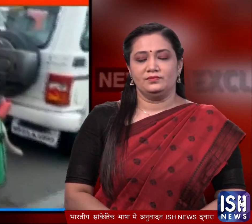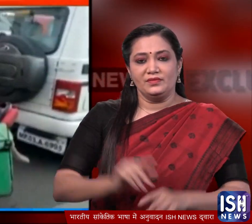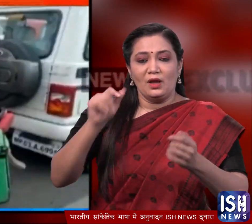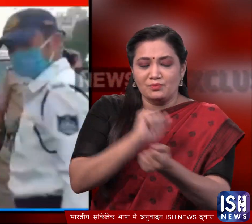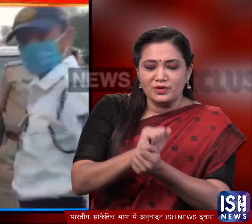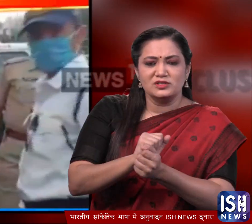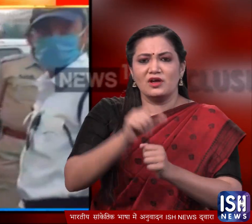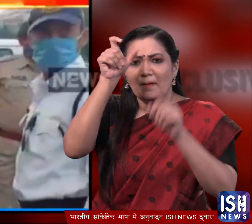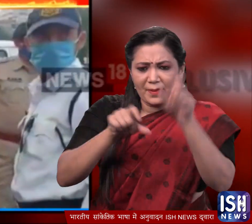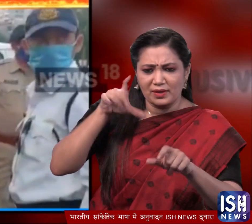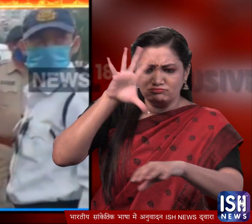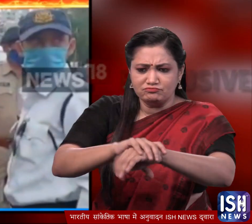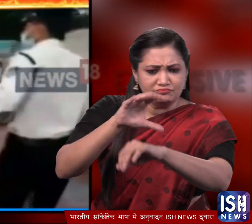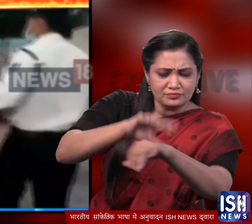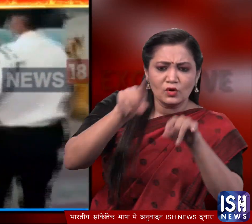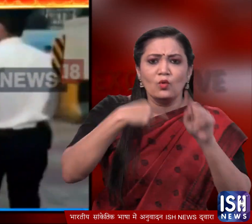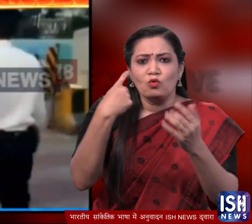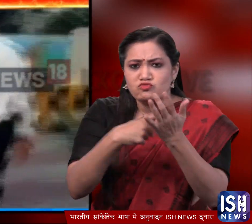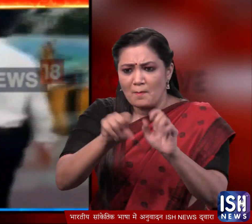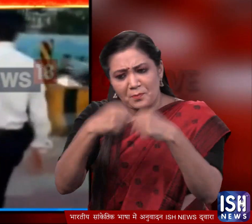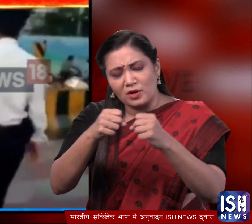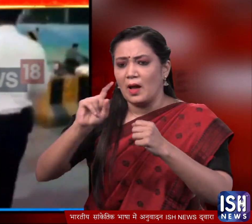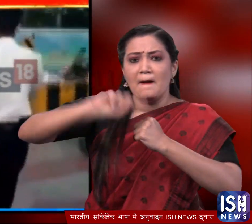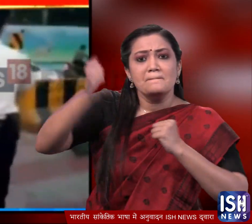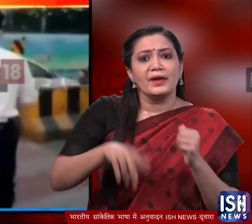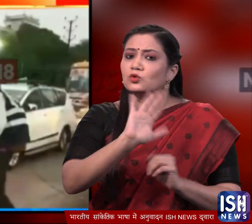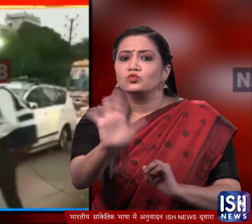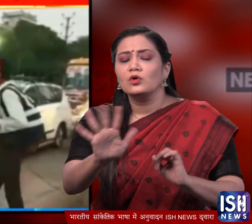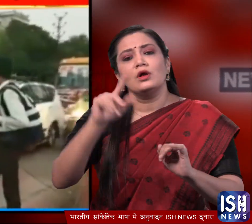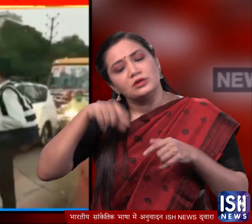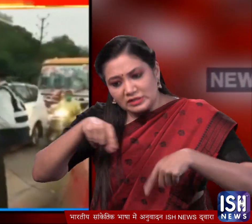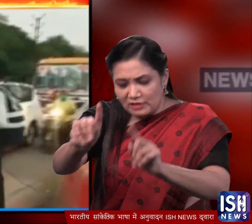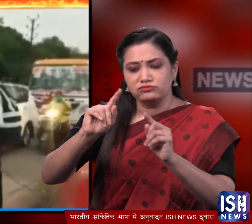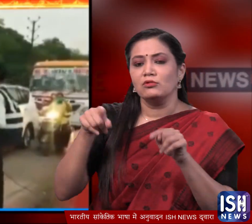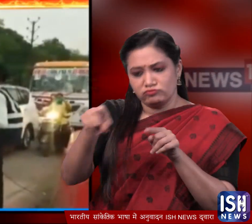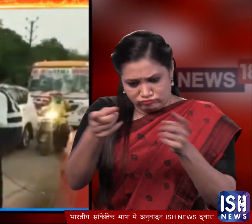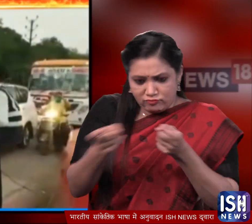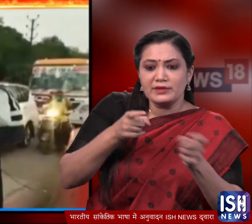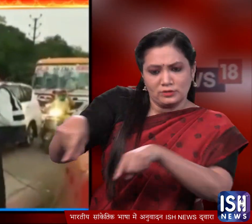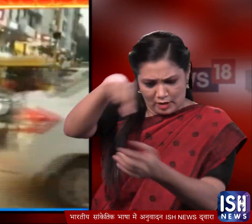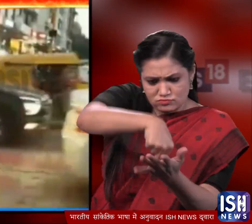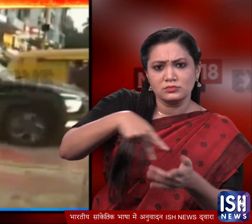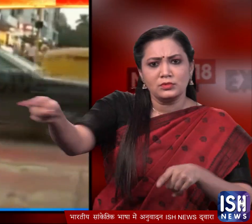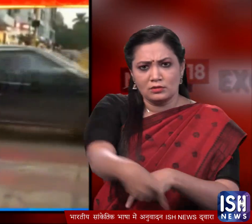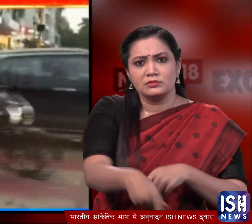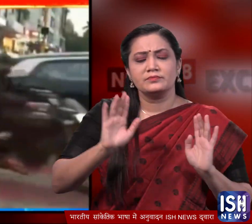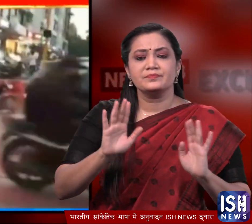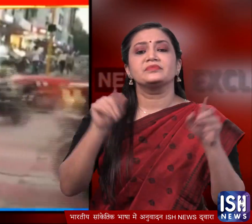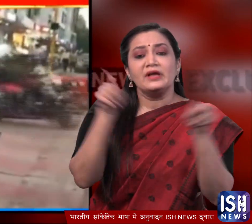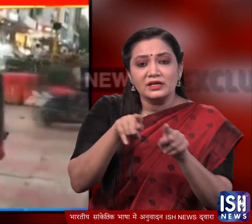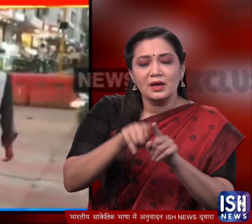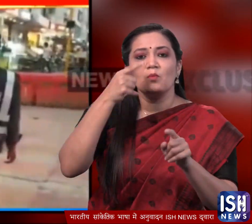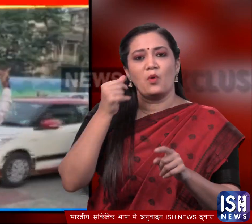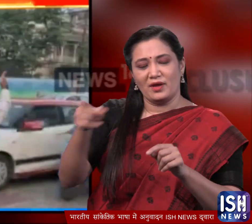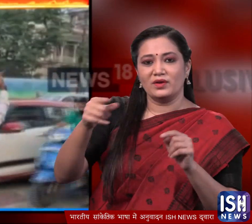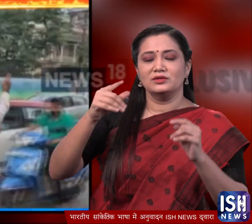तहत पुलिस ने पहले तो ऐसे लोगों को पकड़ा और फिर उनसे जुर्माना वसूलने के बजाय उन्हें ही ट्रैफिक संभालने के लिए खड़ा कर दिया। सामने आई तस्वीरों